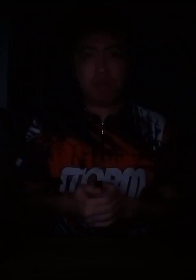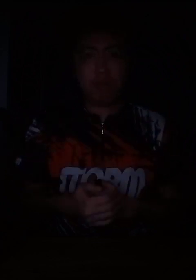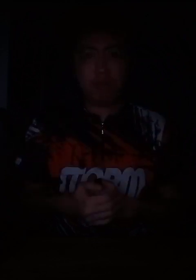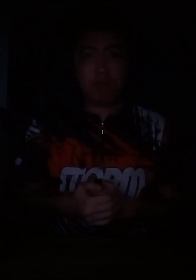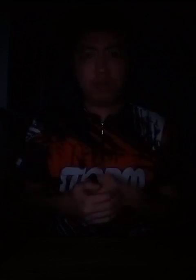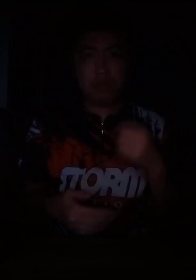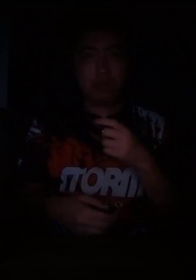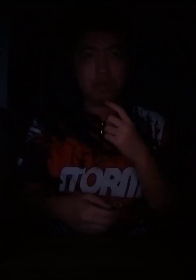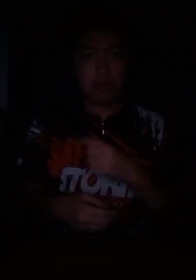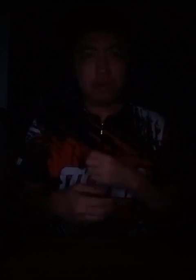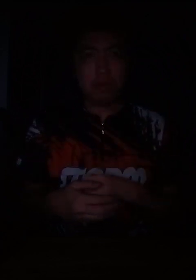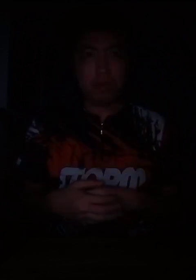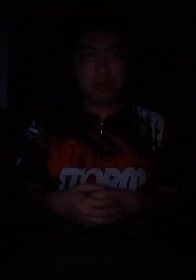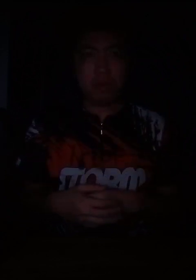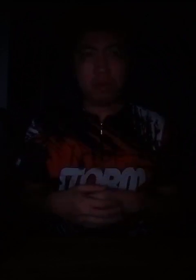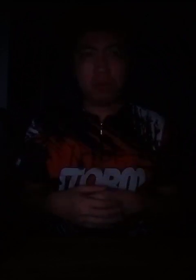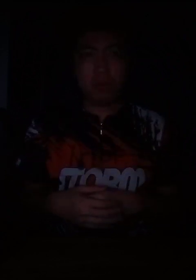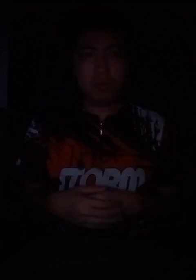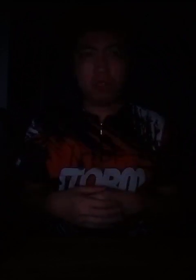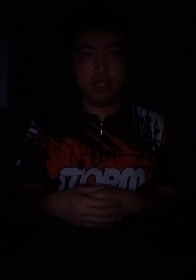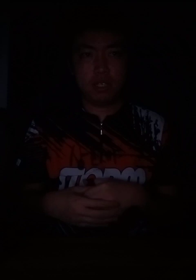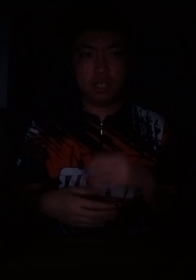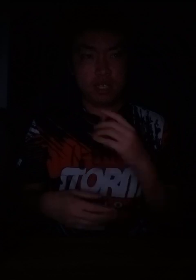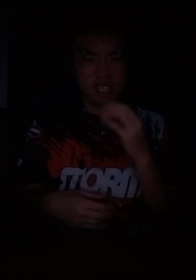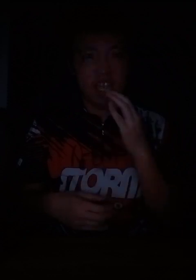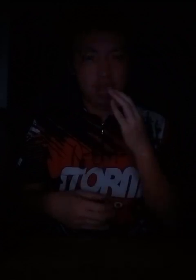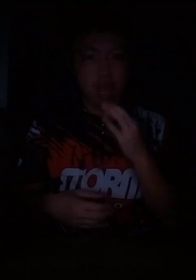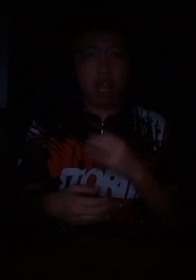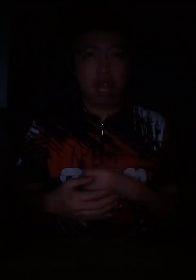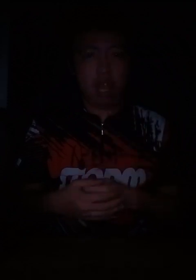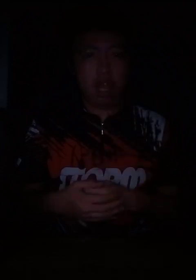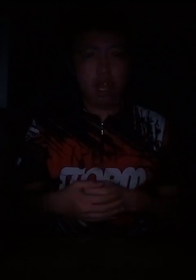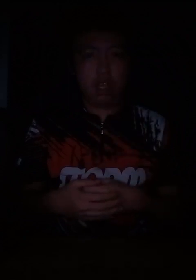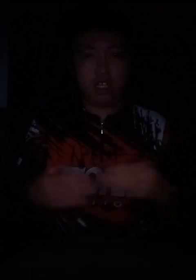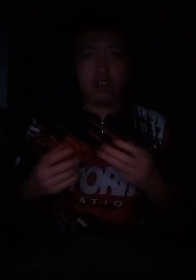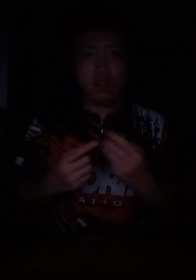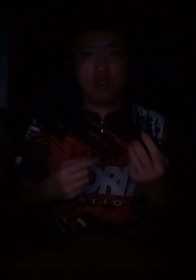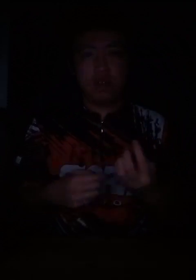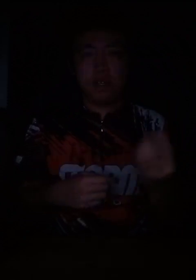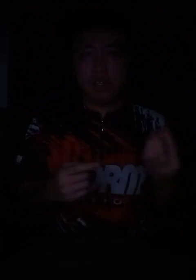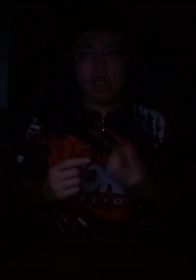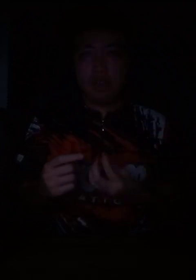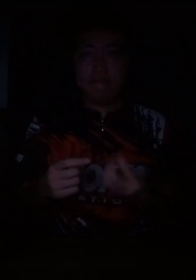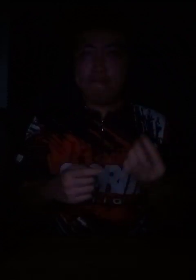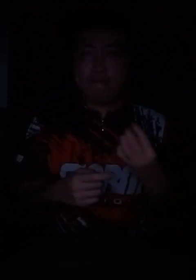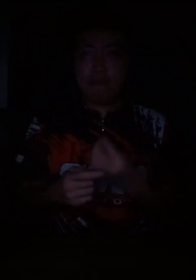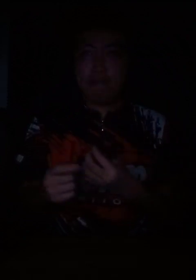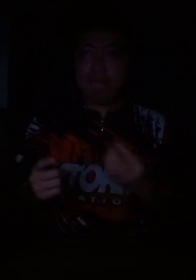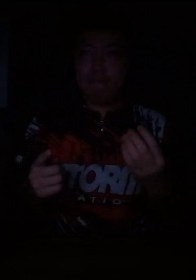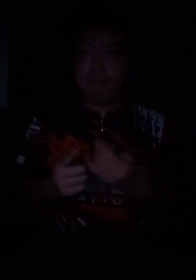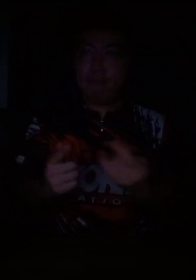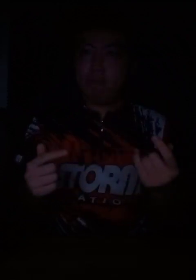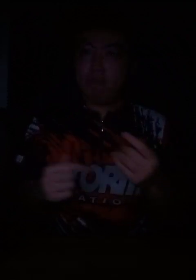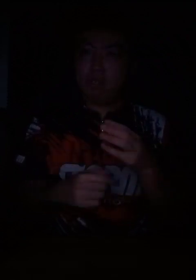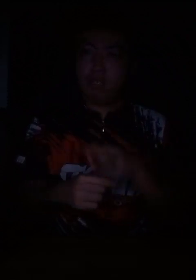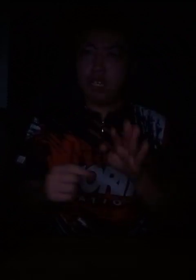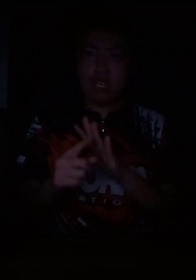상당히 그럼 뭐 한 몇백 미터를 가신 건가요? 예. TV조선은 A씨의 요청에 따라 A씨 육성을 쓰지